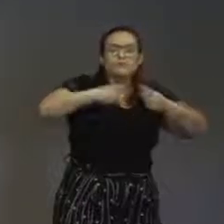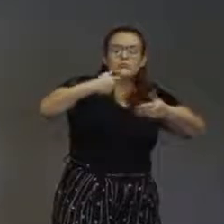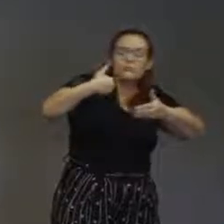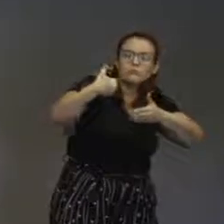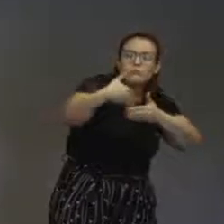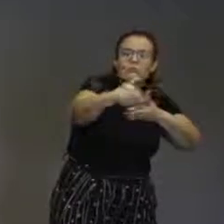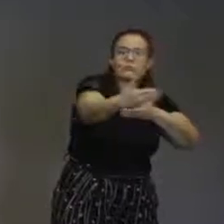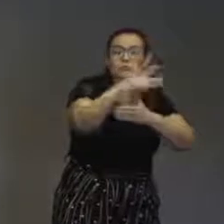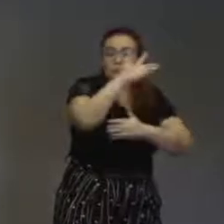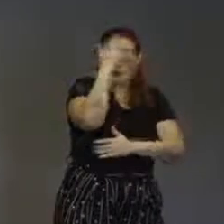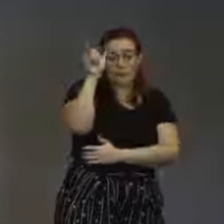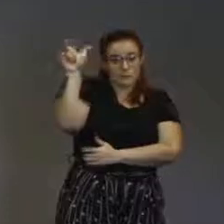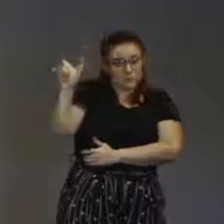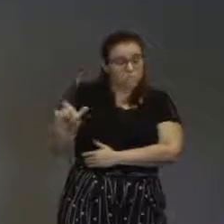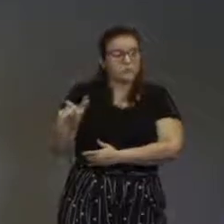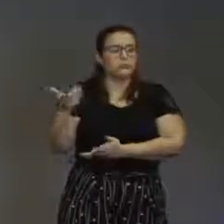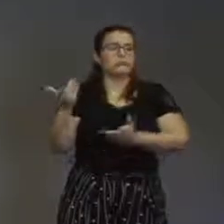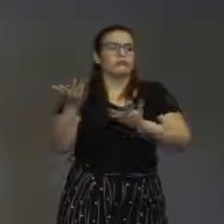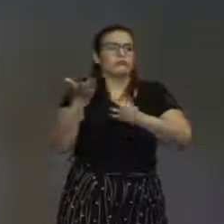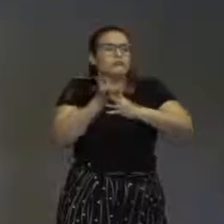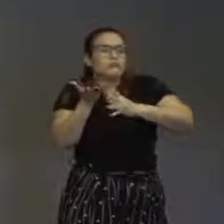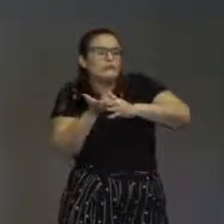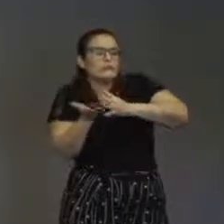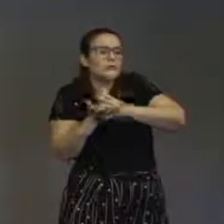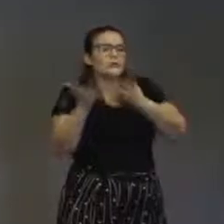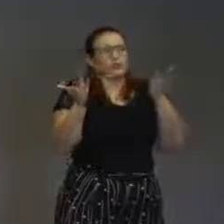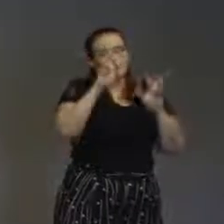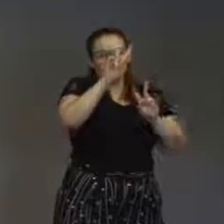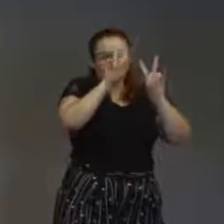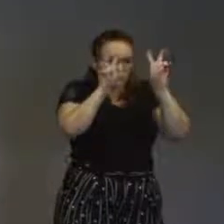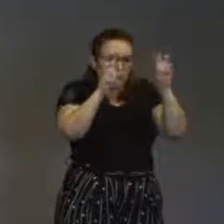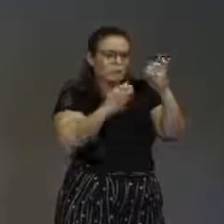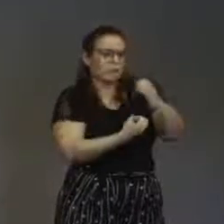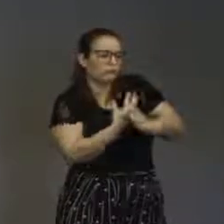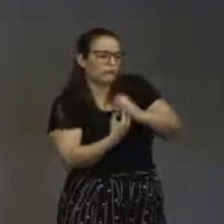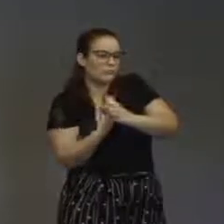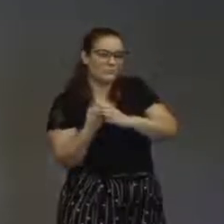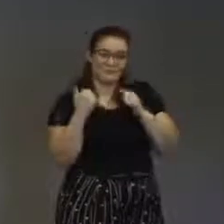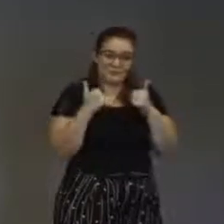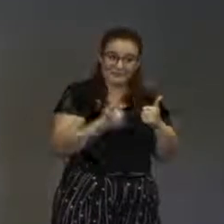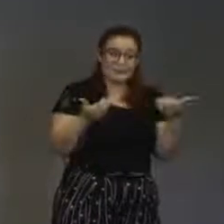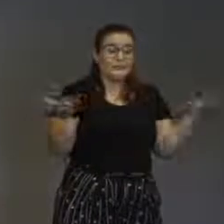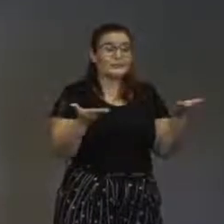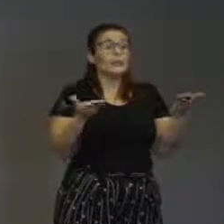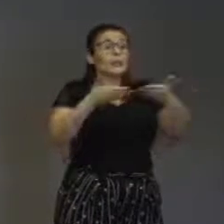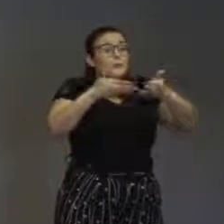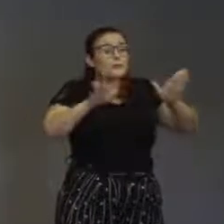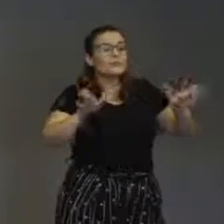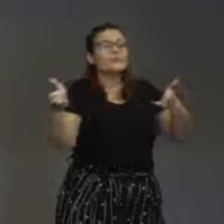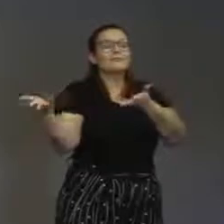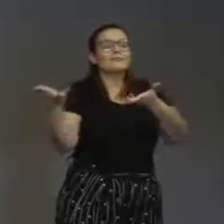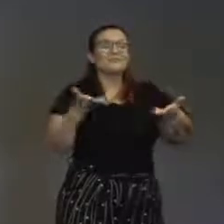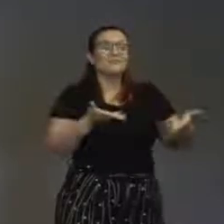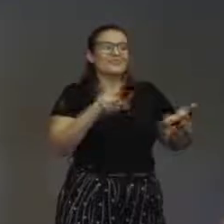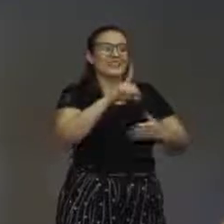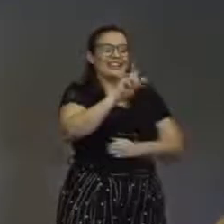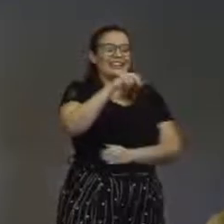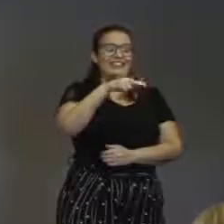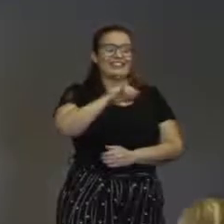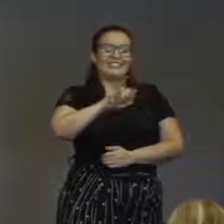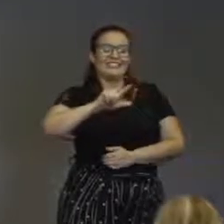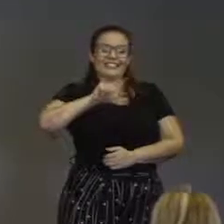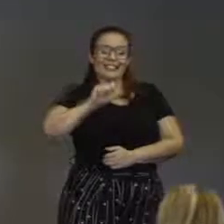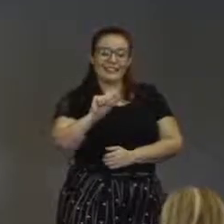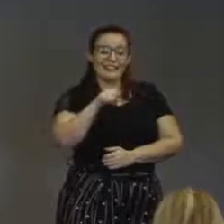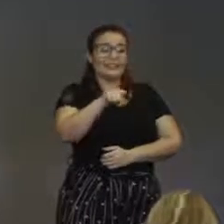a mediadora vai intercalando conforme os temas forem aparecendo, tudo bem? E agora, para fazer a abertura, eu convido ao palco Daniela Demoro,